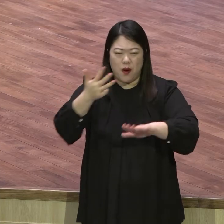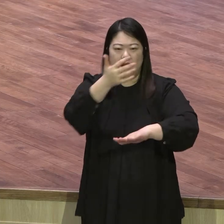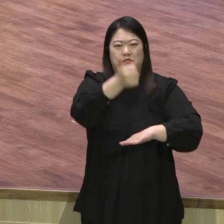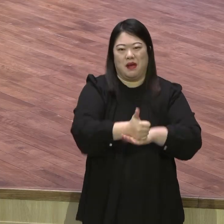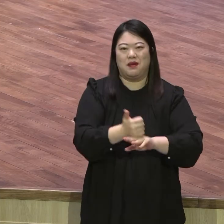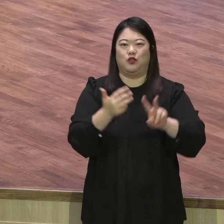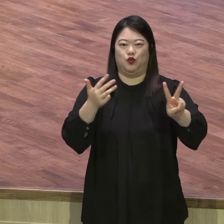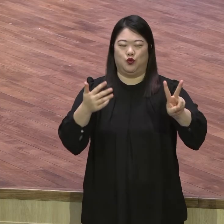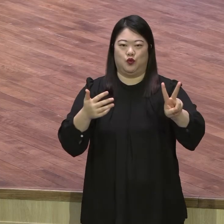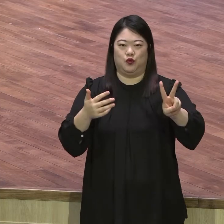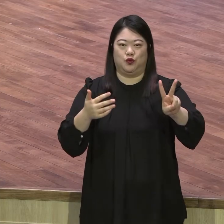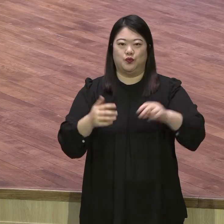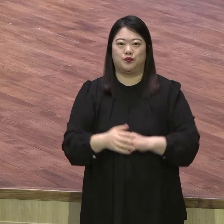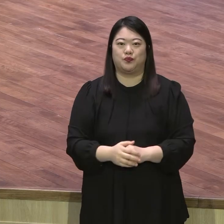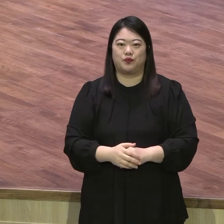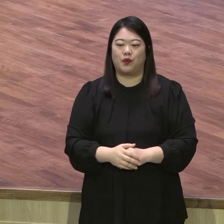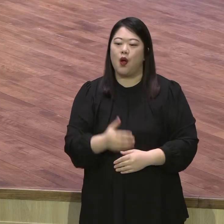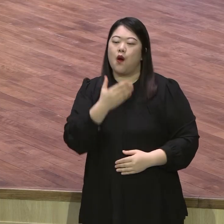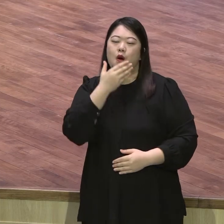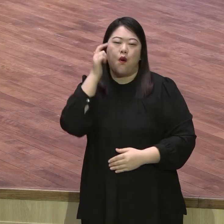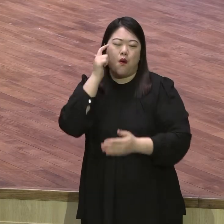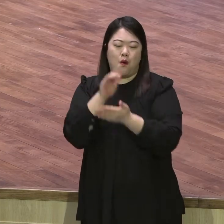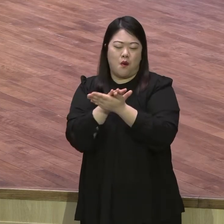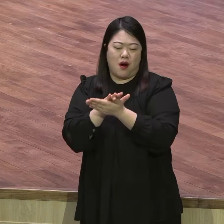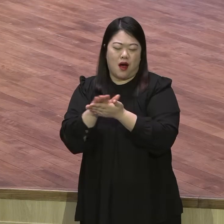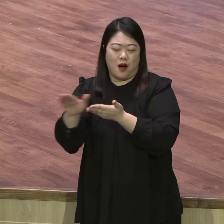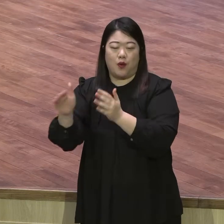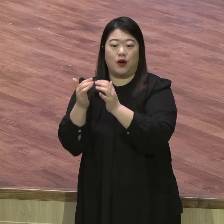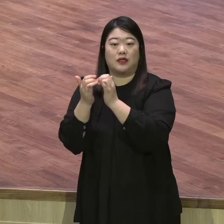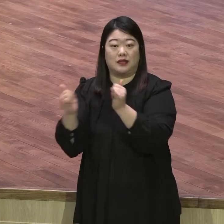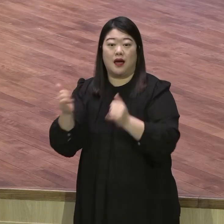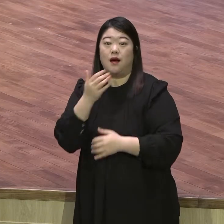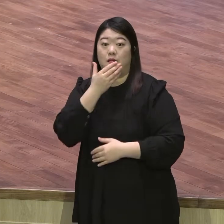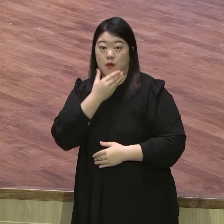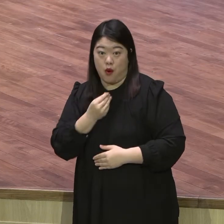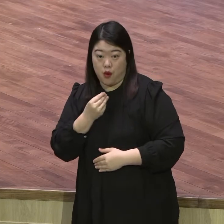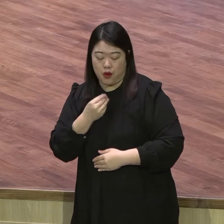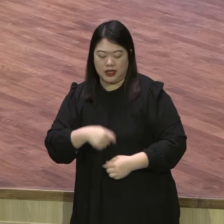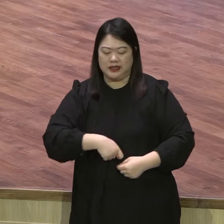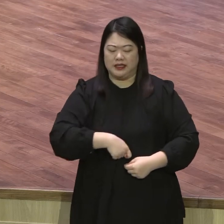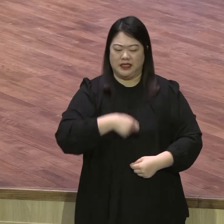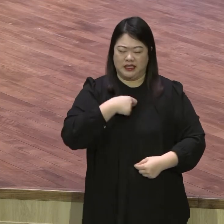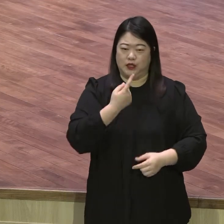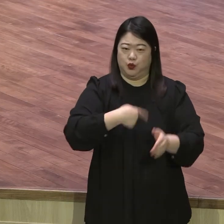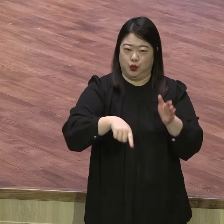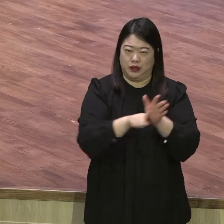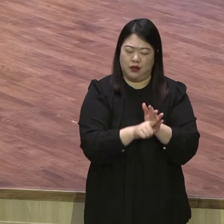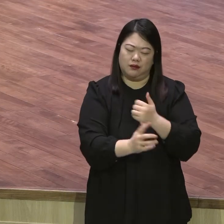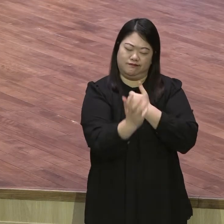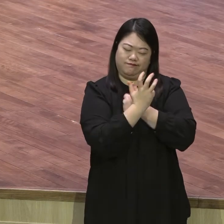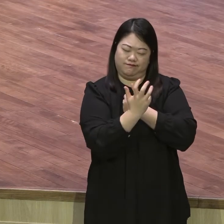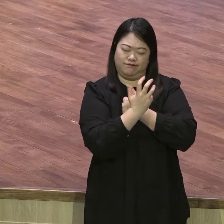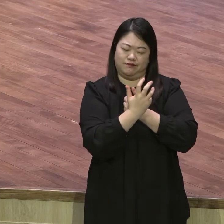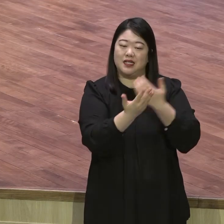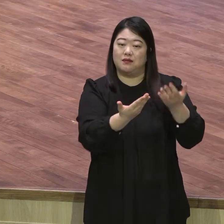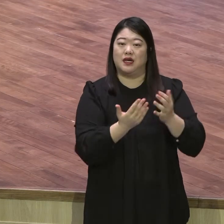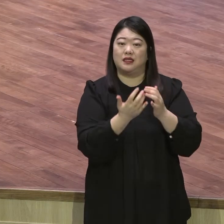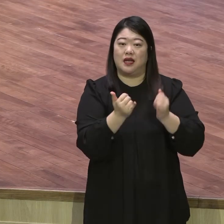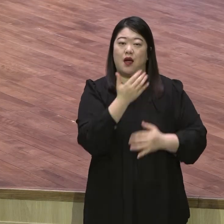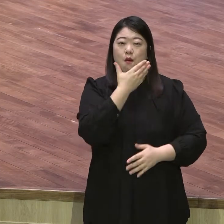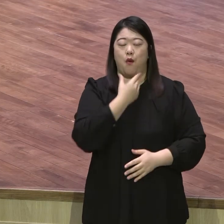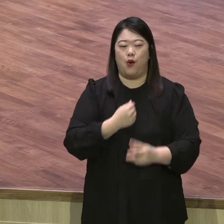화평케 하는 자의 복과 또 의를 위하여 핍박을 이 박해를 받는 자의 복에